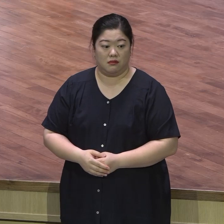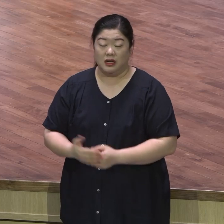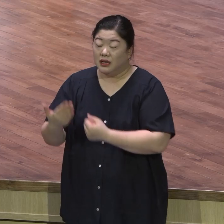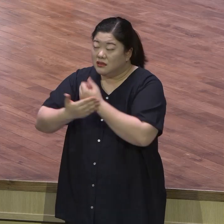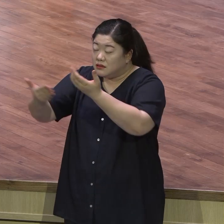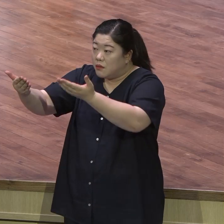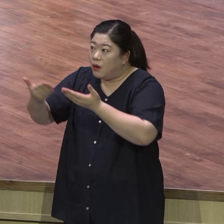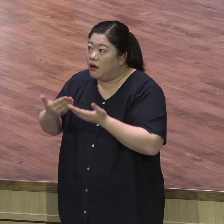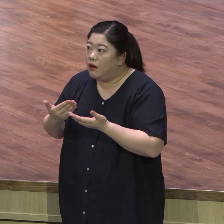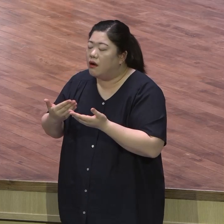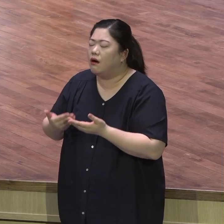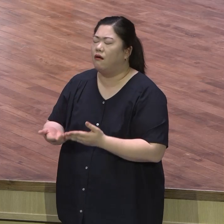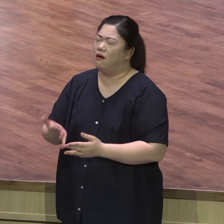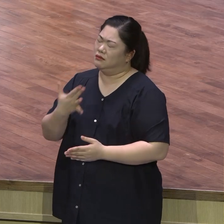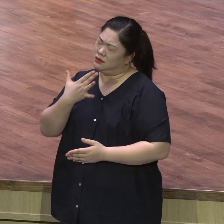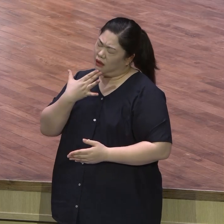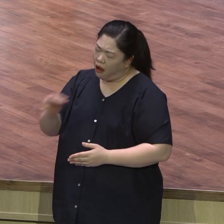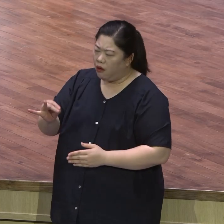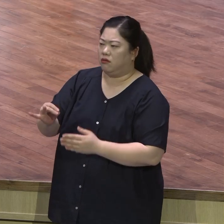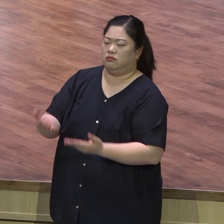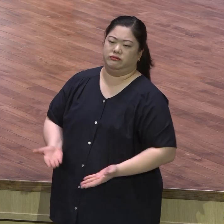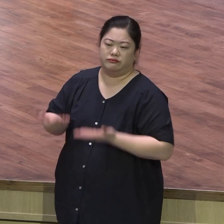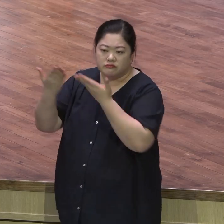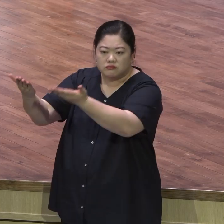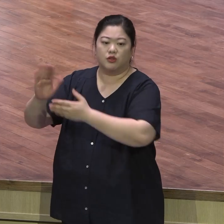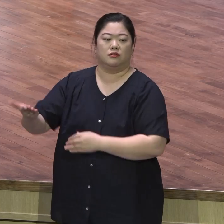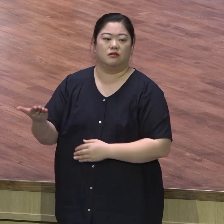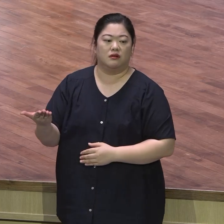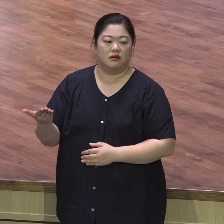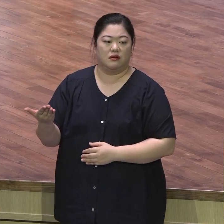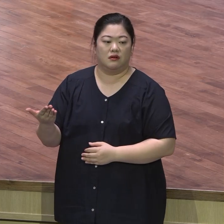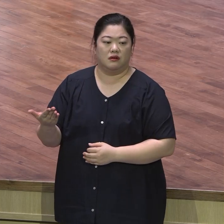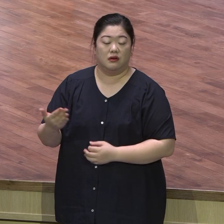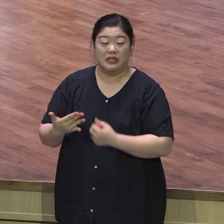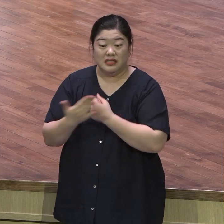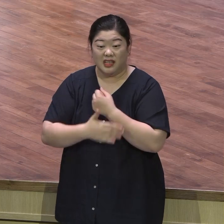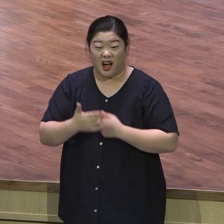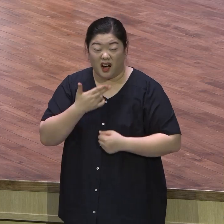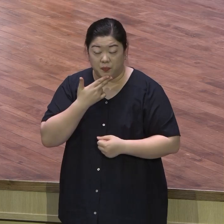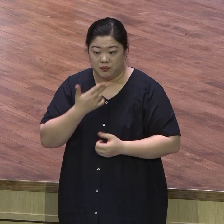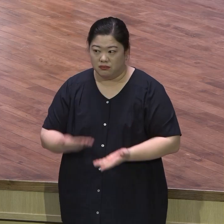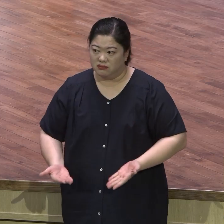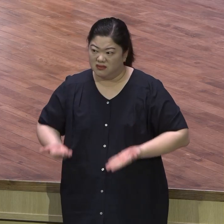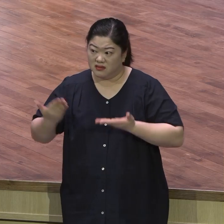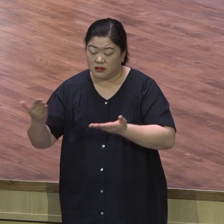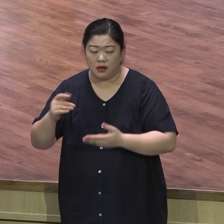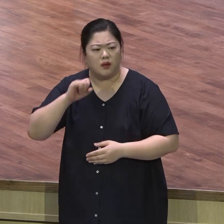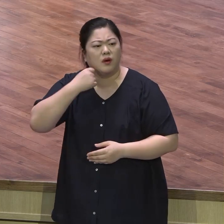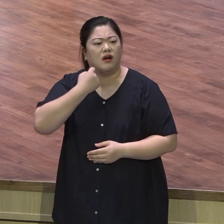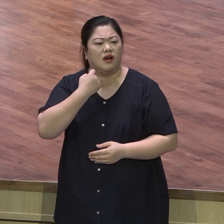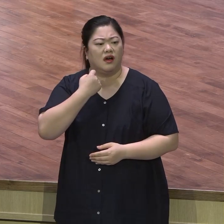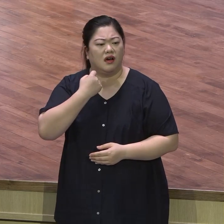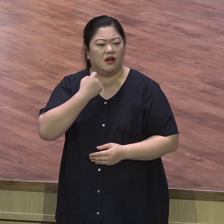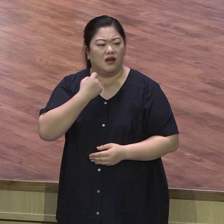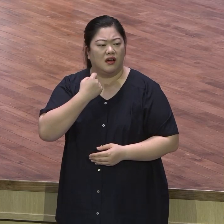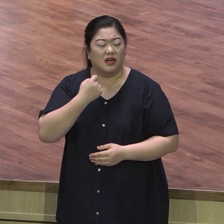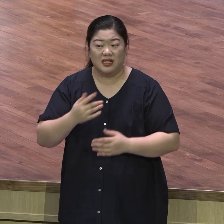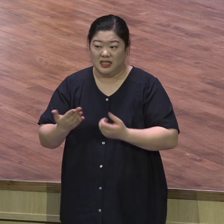대로 하시기 바랍니다. 내가 은혜를 받고 나니 너무 감사해서 은혜를 안 받고 성짜비로 하려고